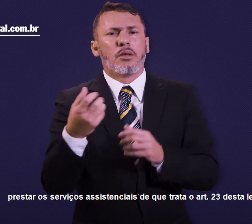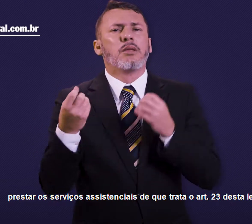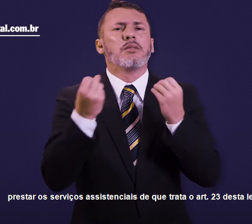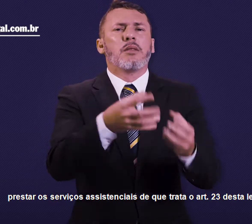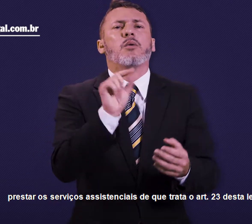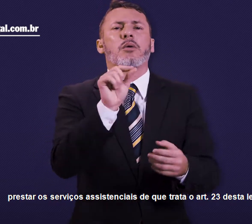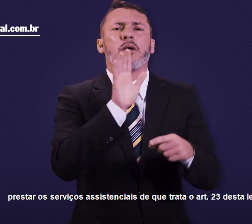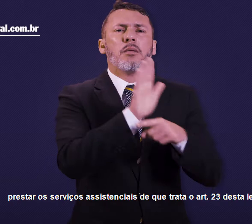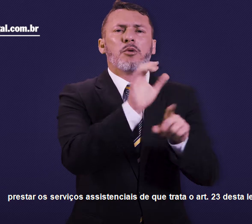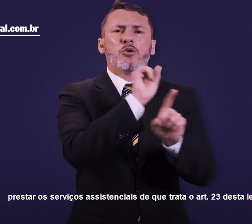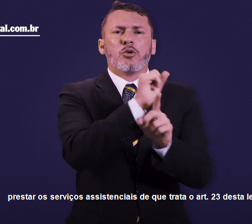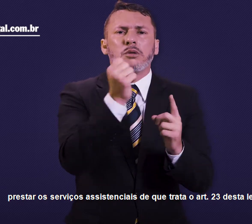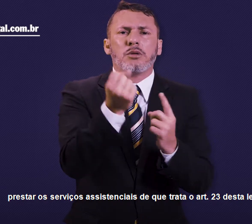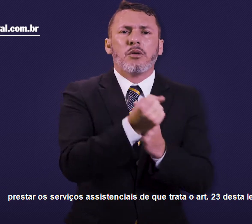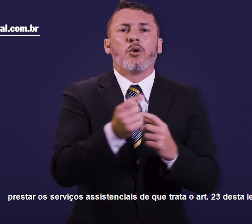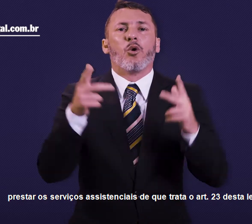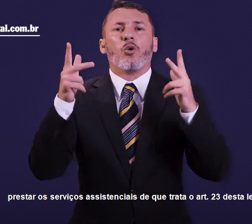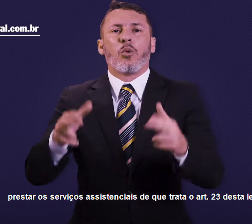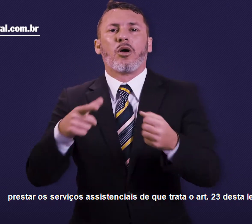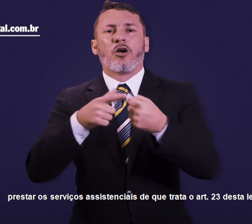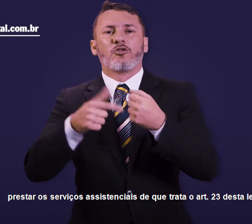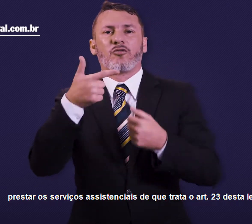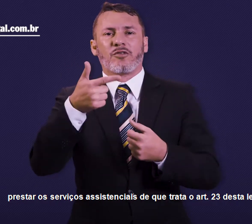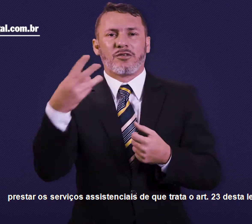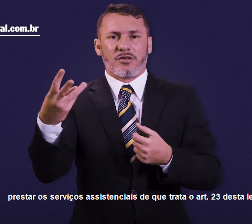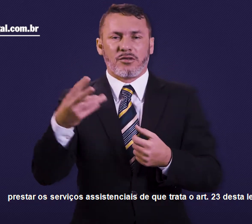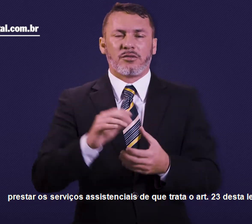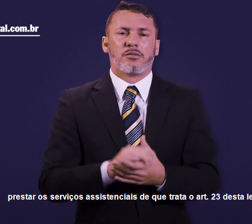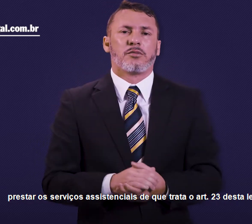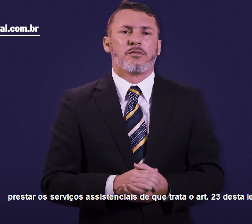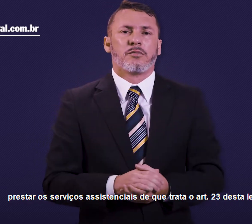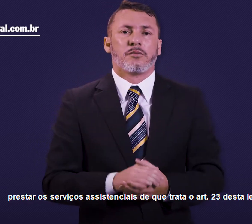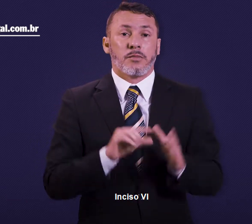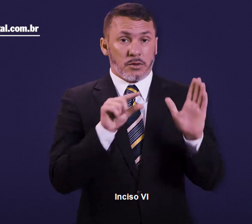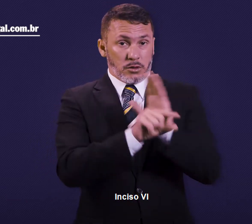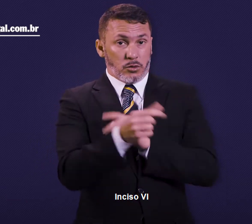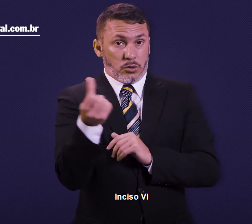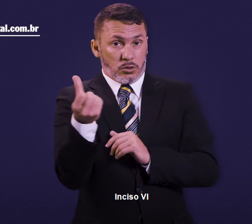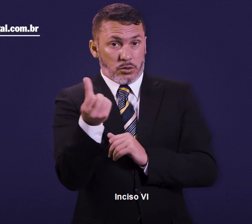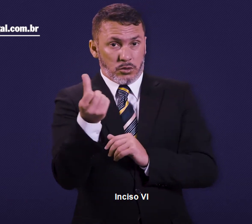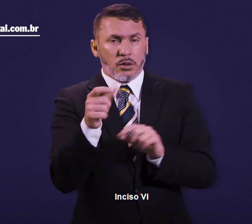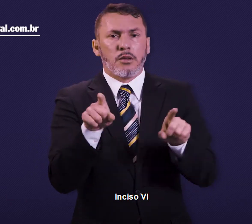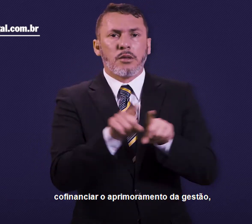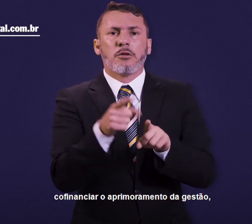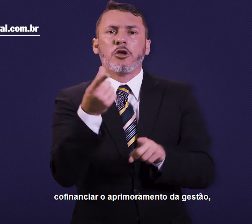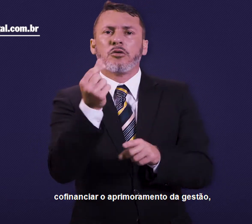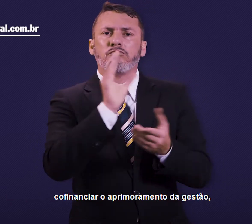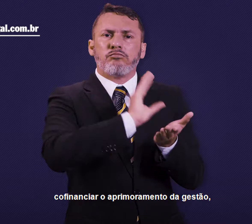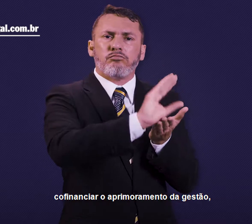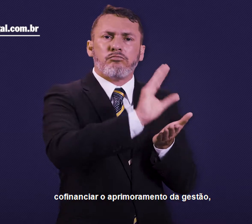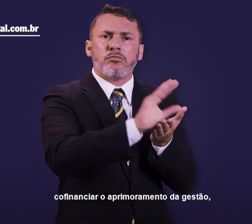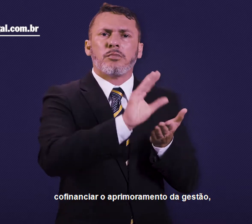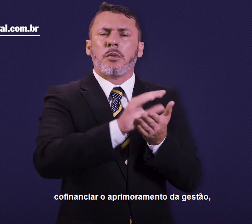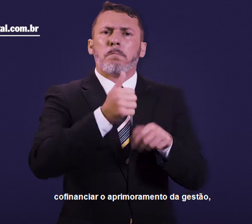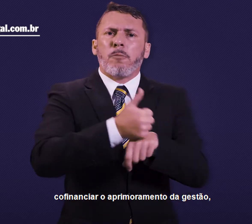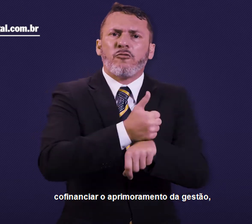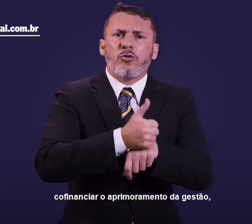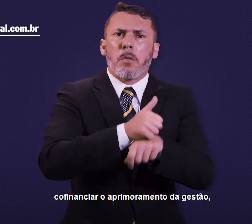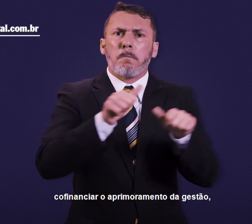os serviços assistenciais de que trata o artigo 23 desta lei. Inciso 6. Cofinanciar o aprimoramento da